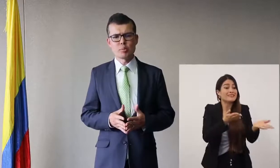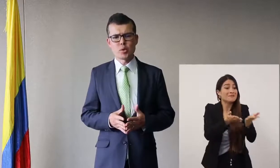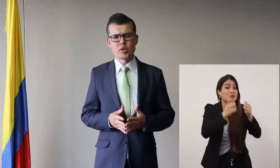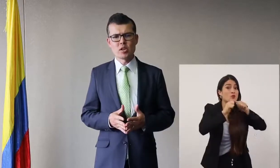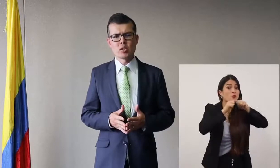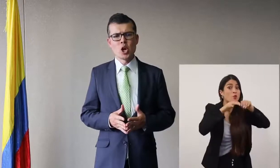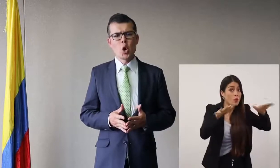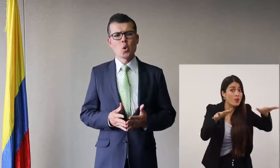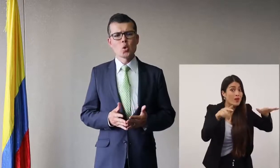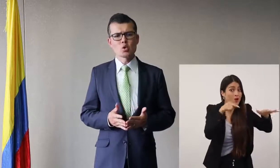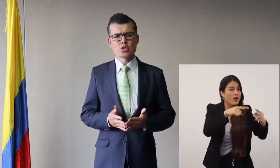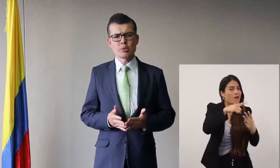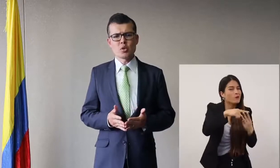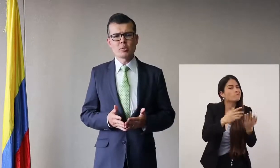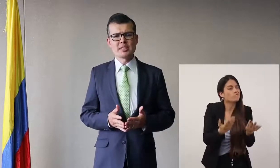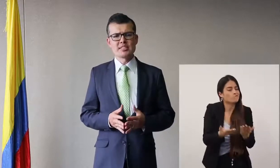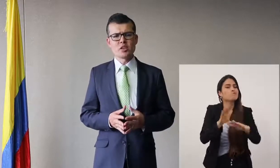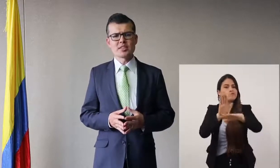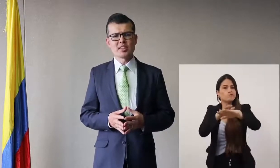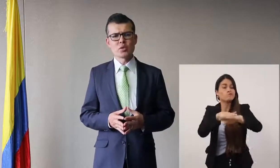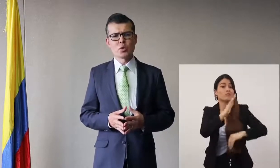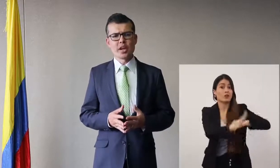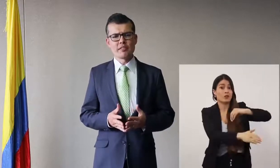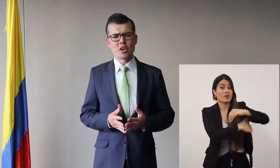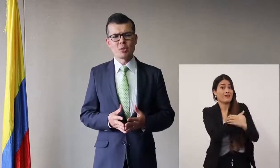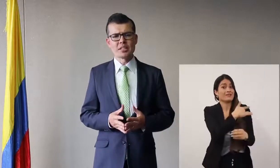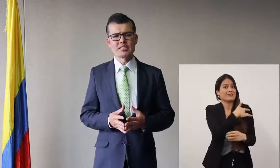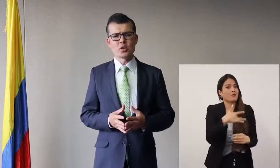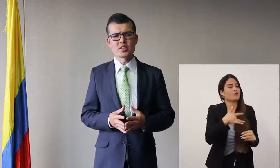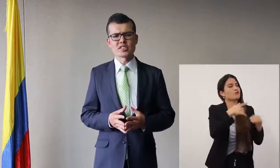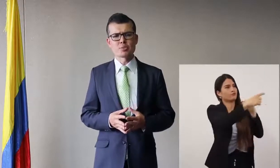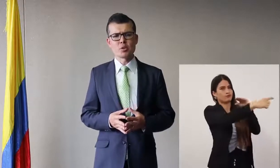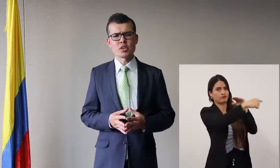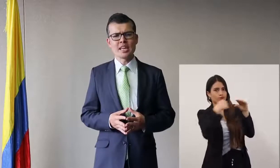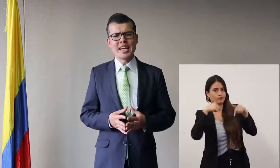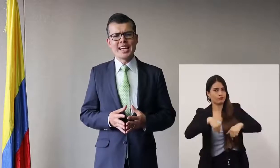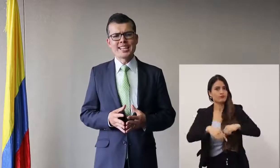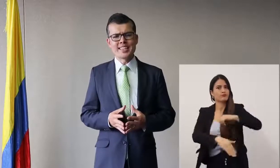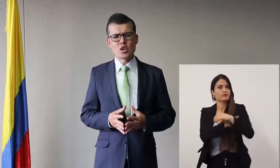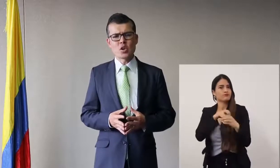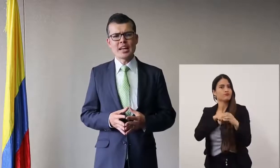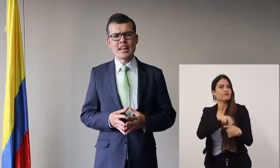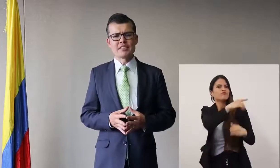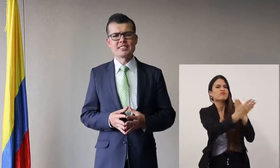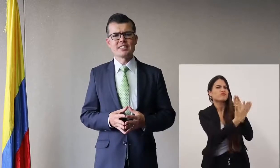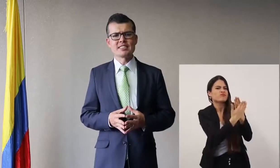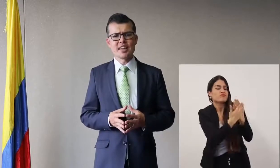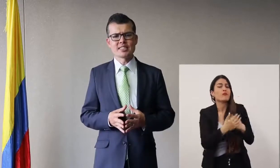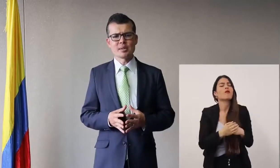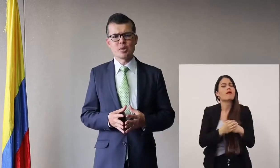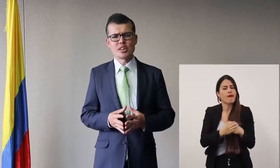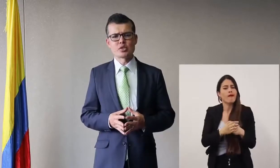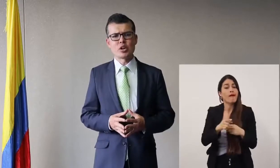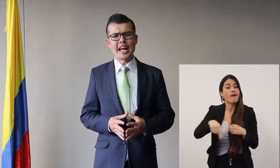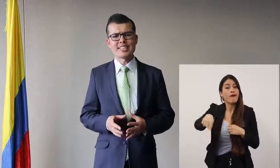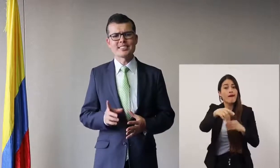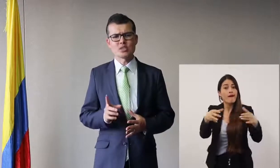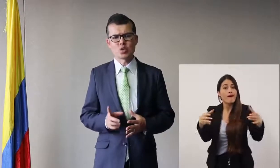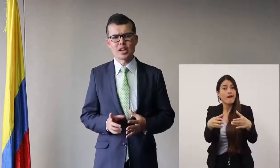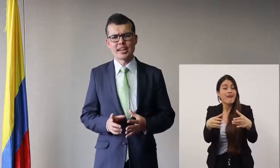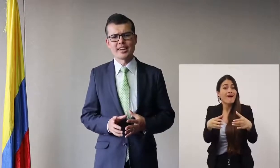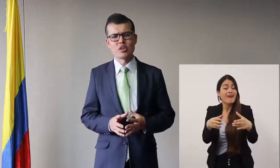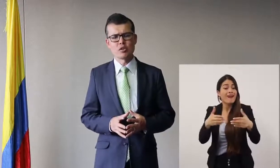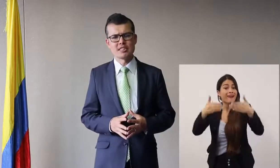a servicio público, un concepto del Ministerio de Salud enviado al Ministerio de Transporte indicó que la deficiencia de esta población